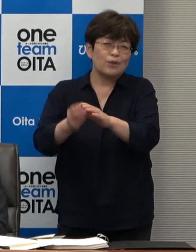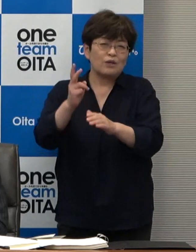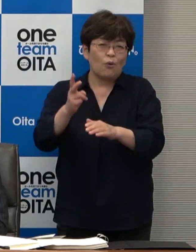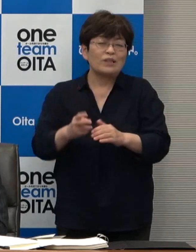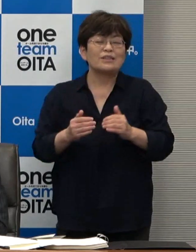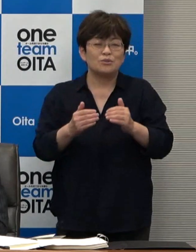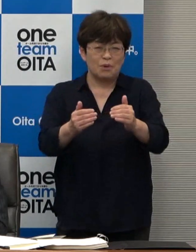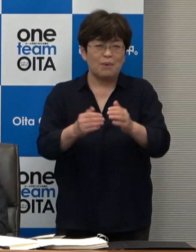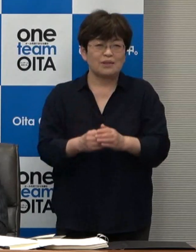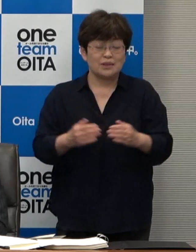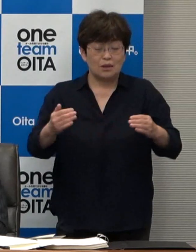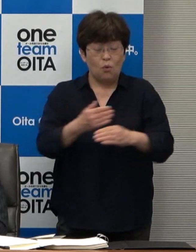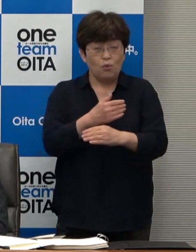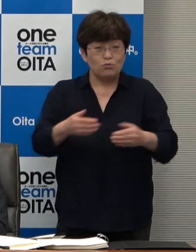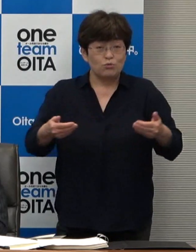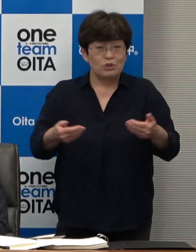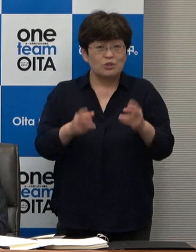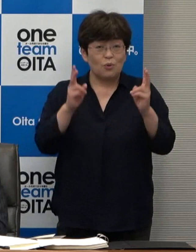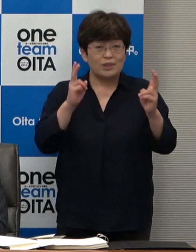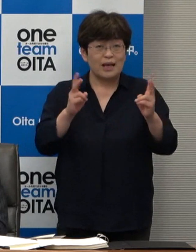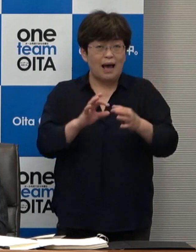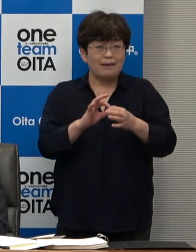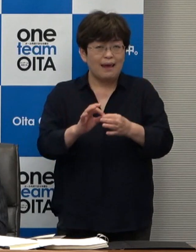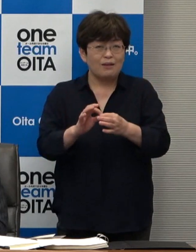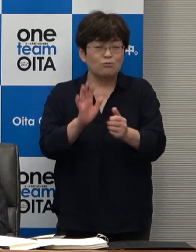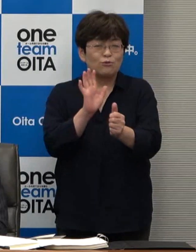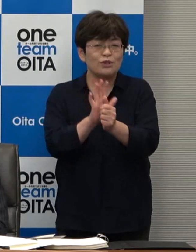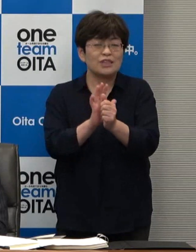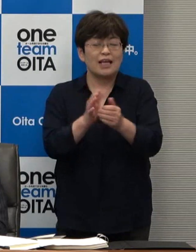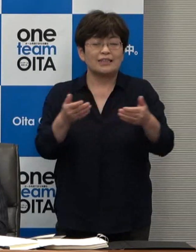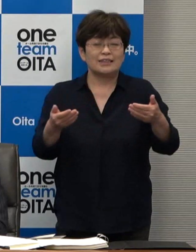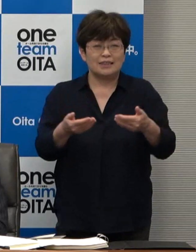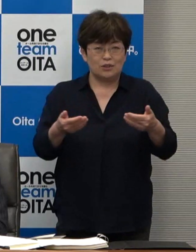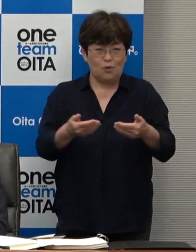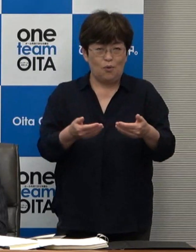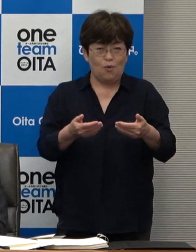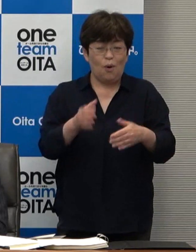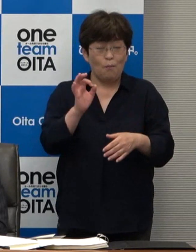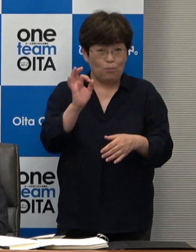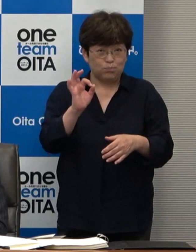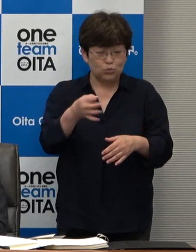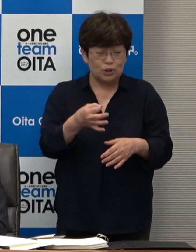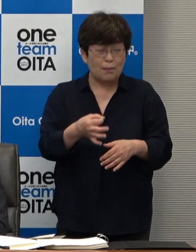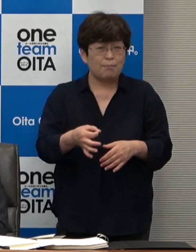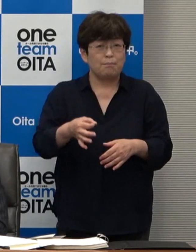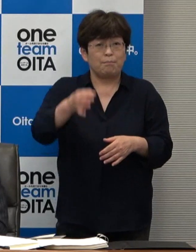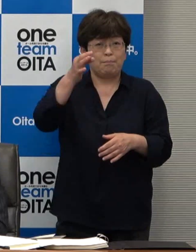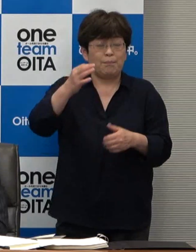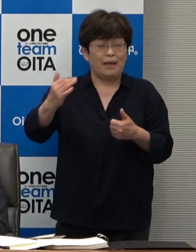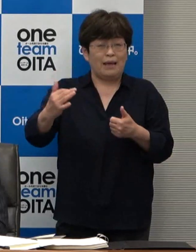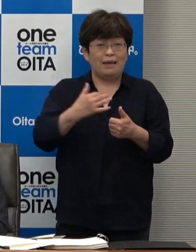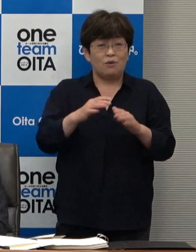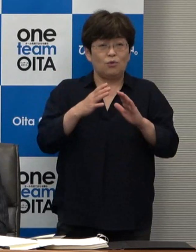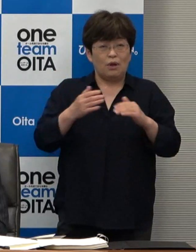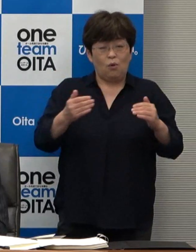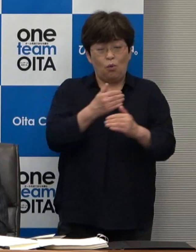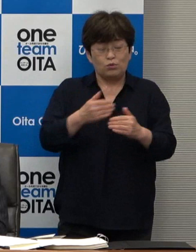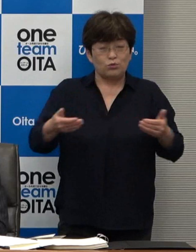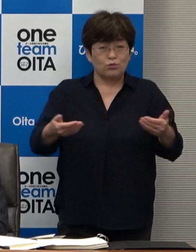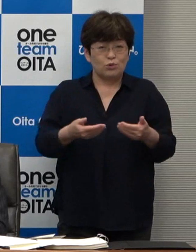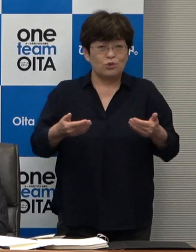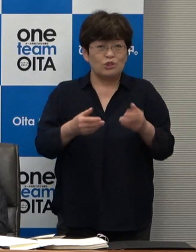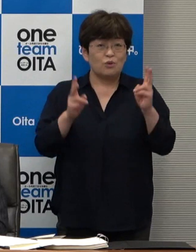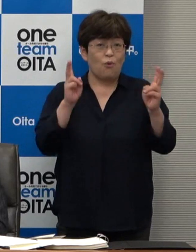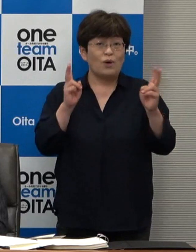下、交通事業者事業継続支援事業では、物価高騰の影響を受けております交通事業者